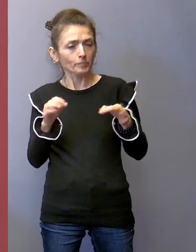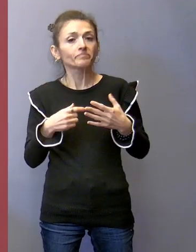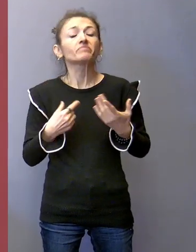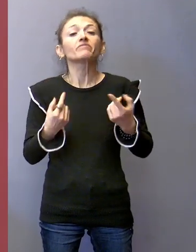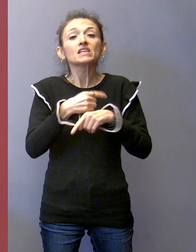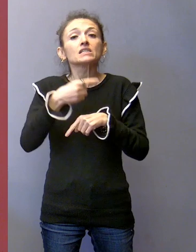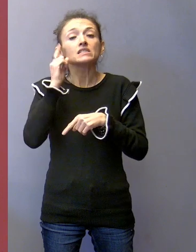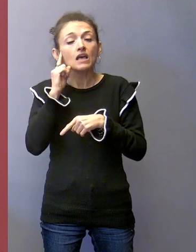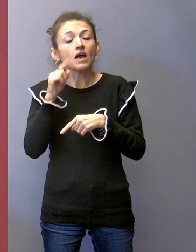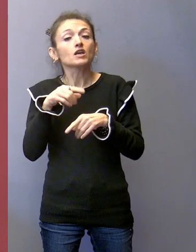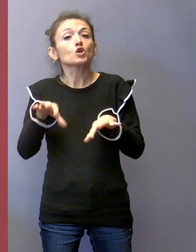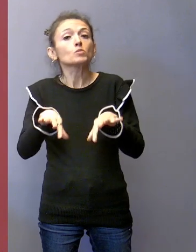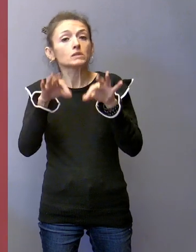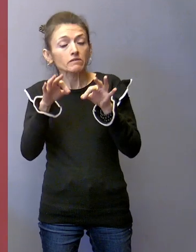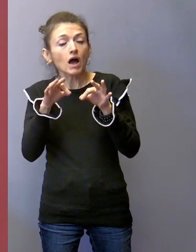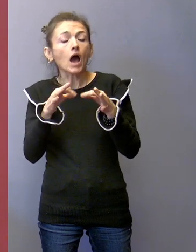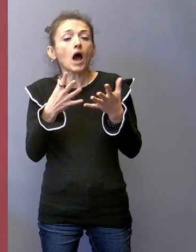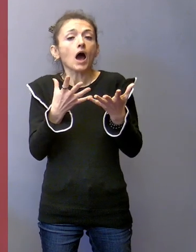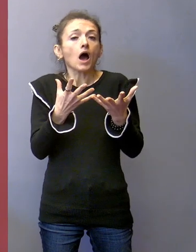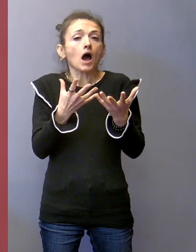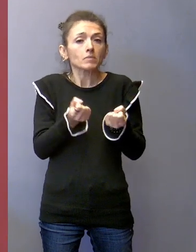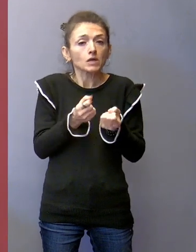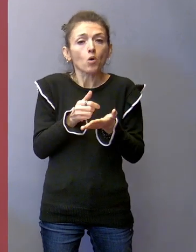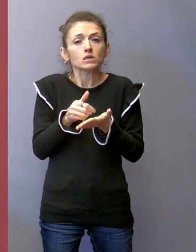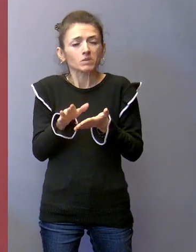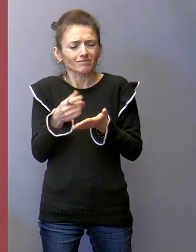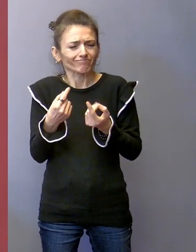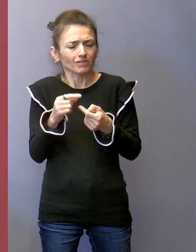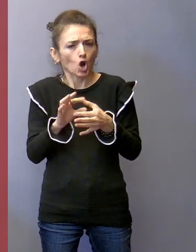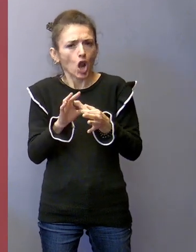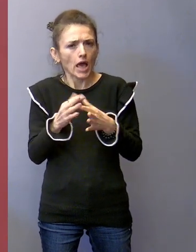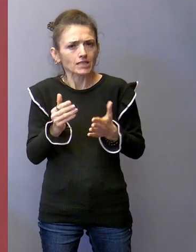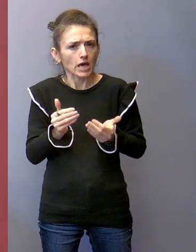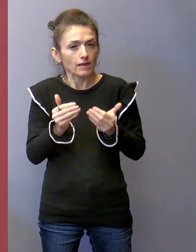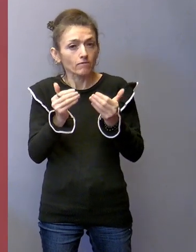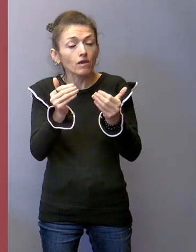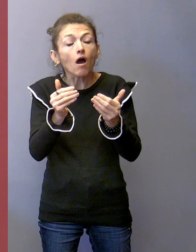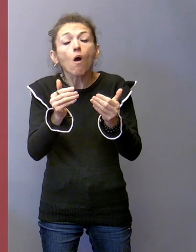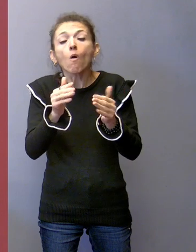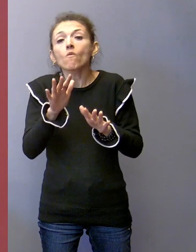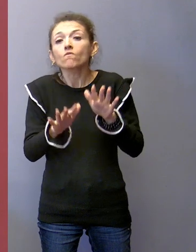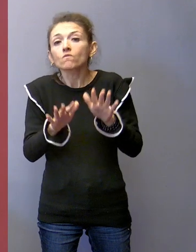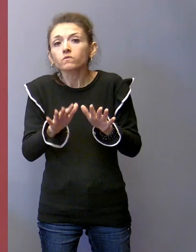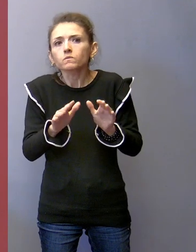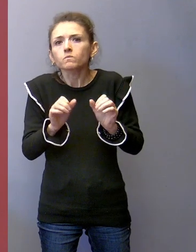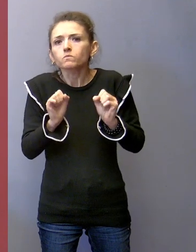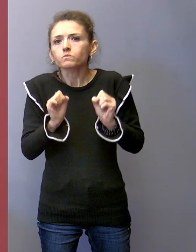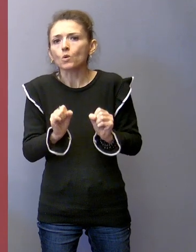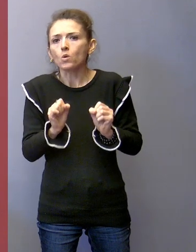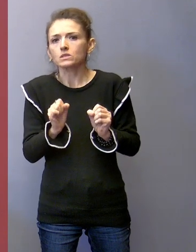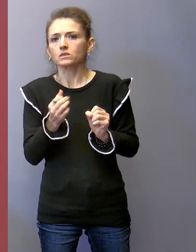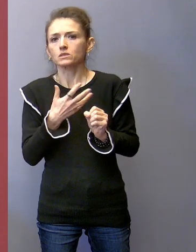o respinta la questione sospensiva cioè quella del rinvio potrebbe ancora essere che ci